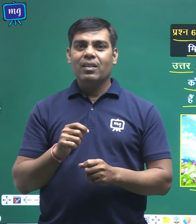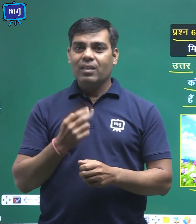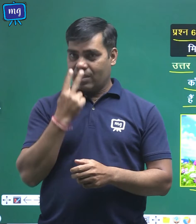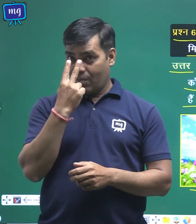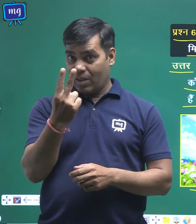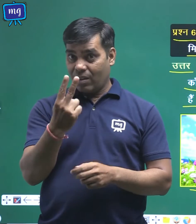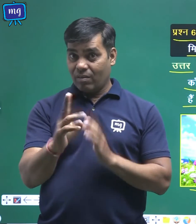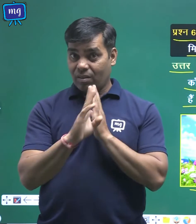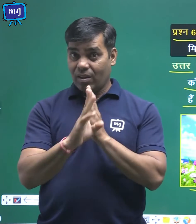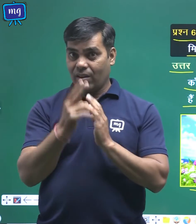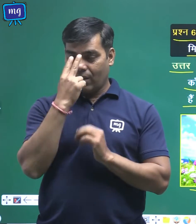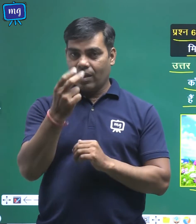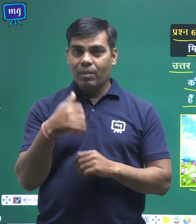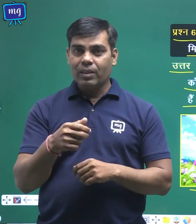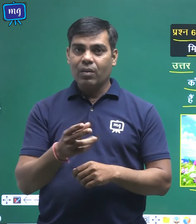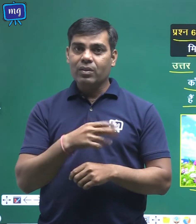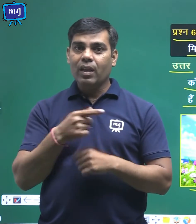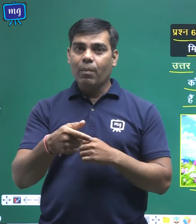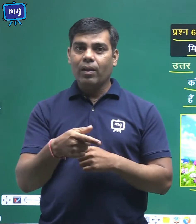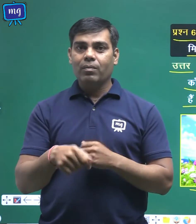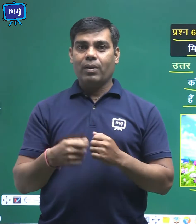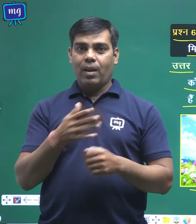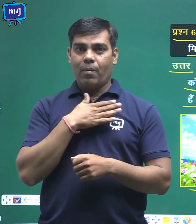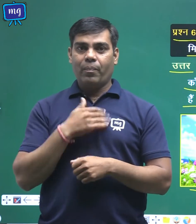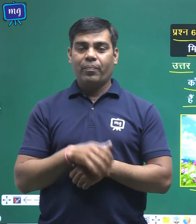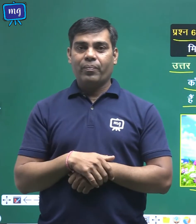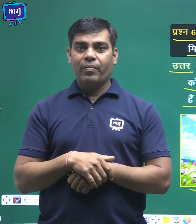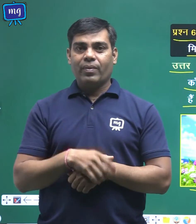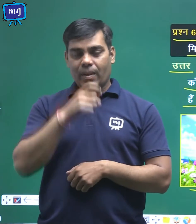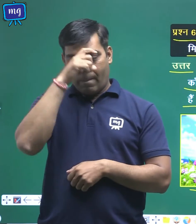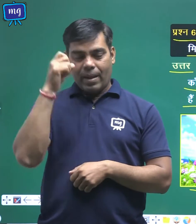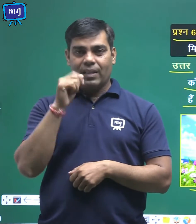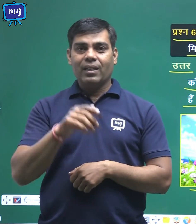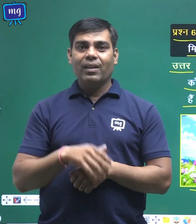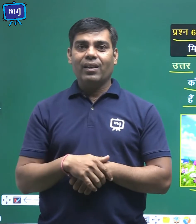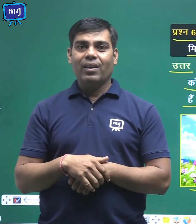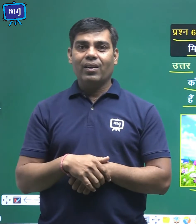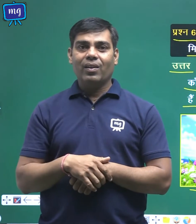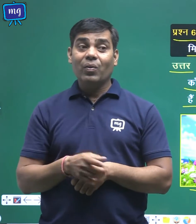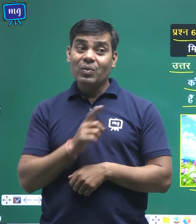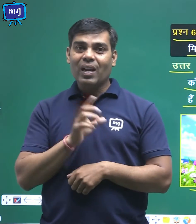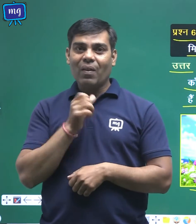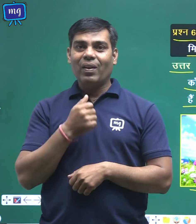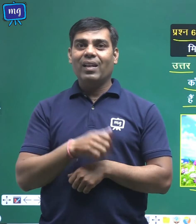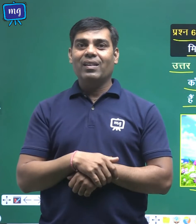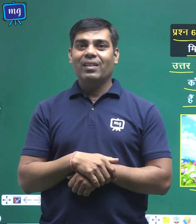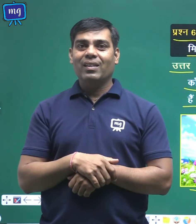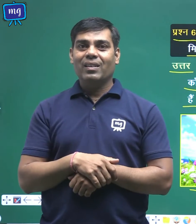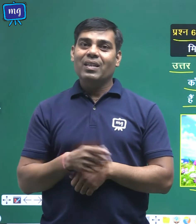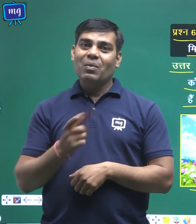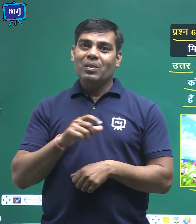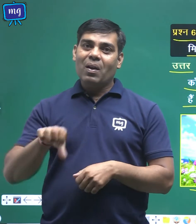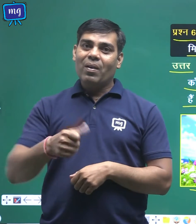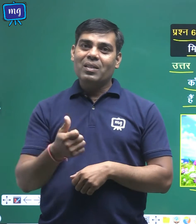पड़ता है और बाद में हम मेहनत करके उसका फल या